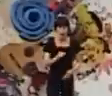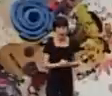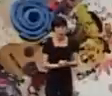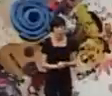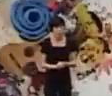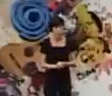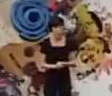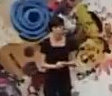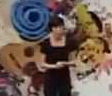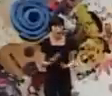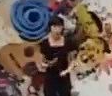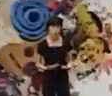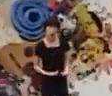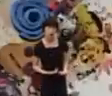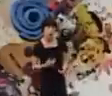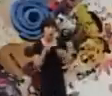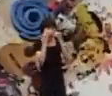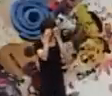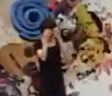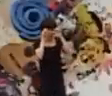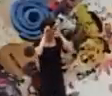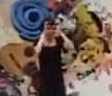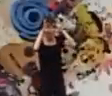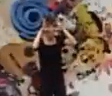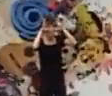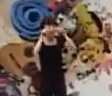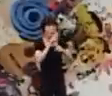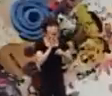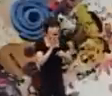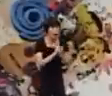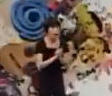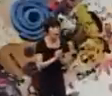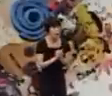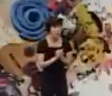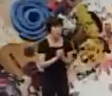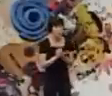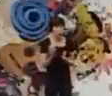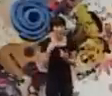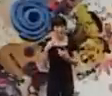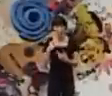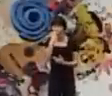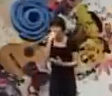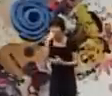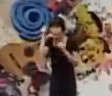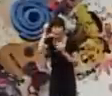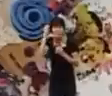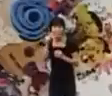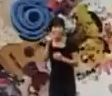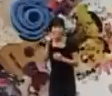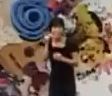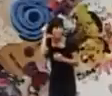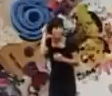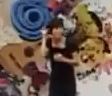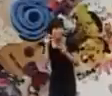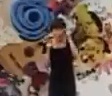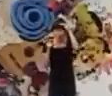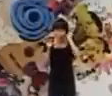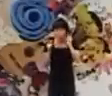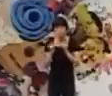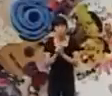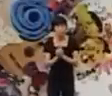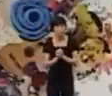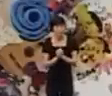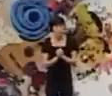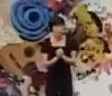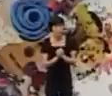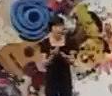或者啊，今晚之後我隻眼會唔會大咗咧？啊，我變咗外國人有金髮咧今晚。啊，咁啊